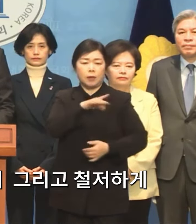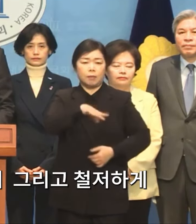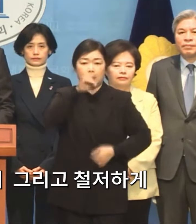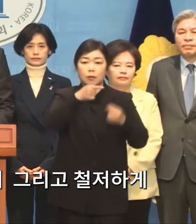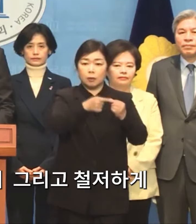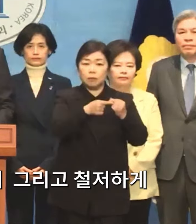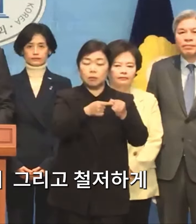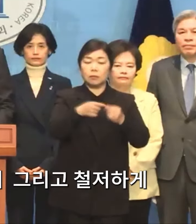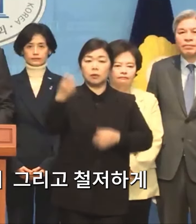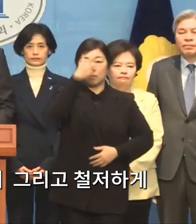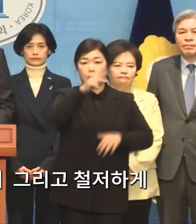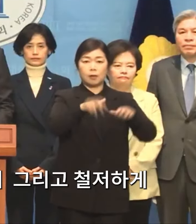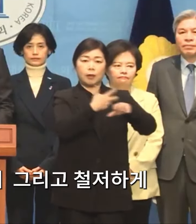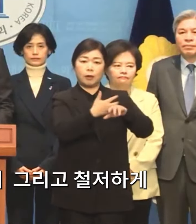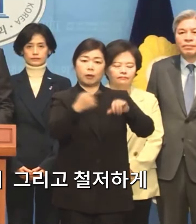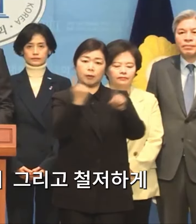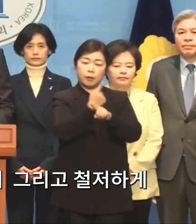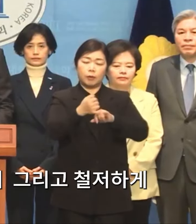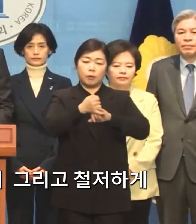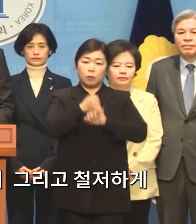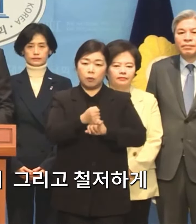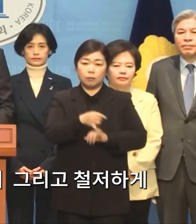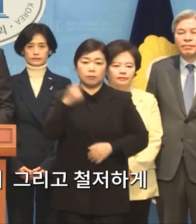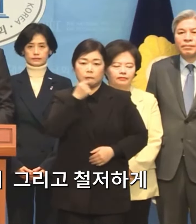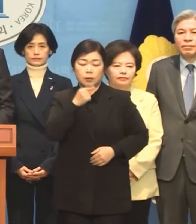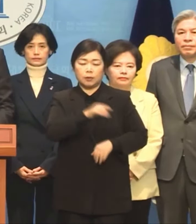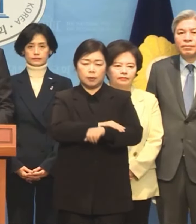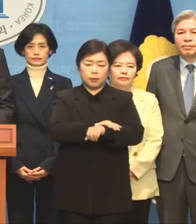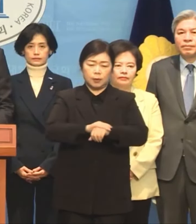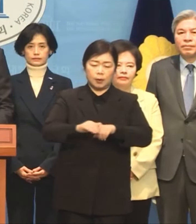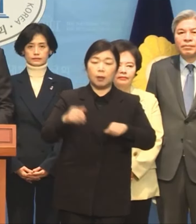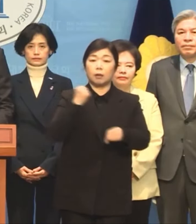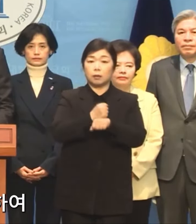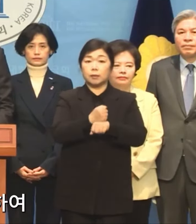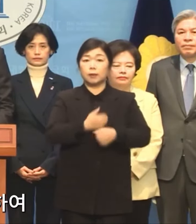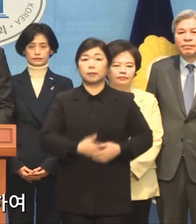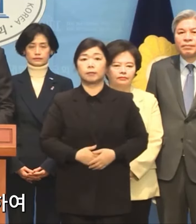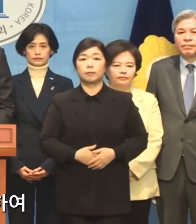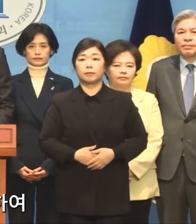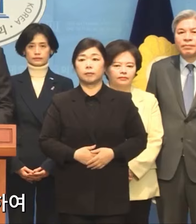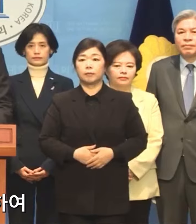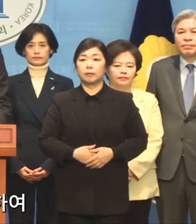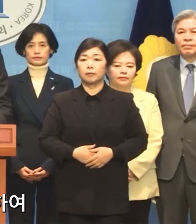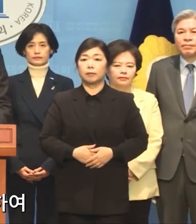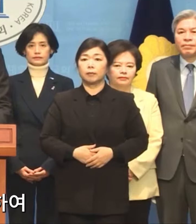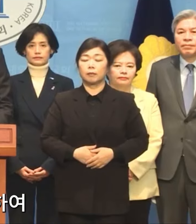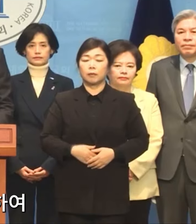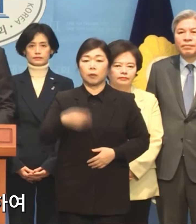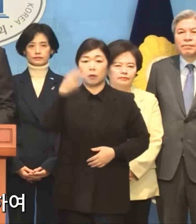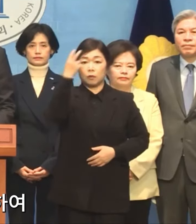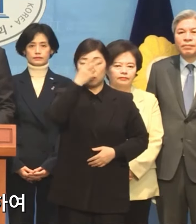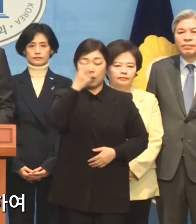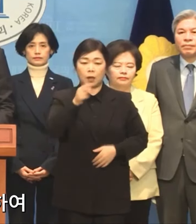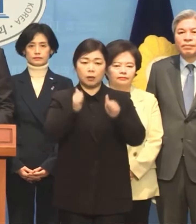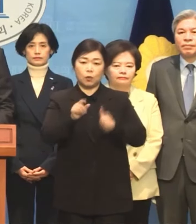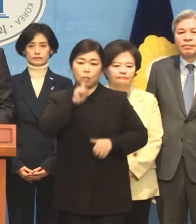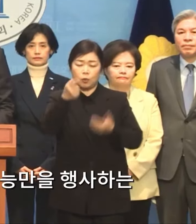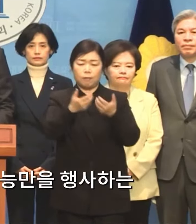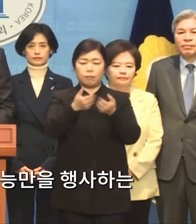검찰 개혁을 반드시 그리고 철저하게 이루어내겠습니다 먼저 수사기소 분리를